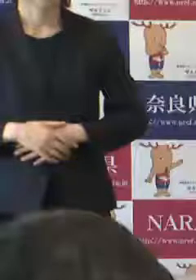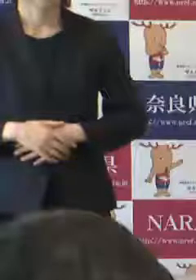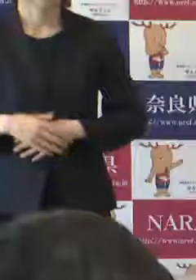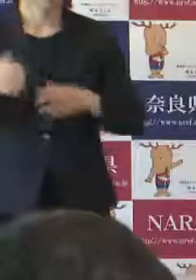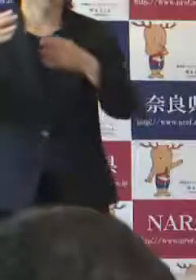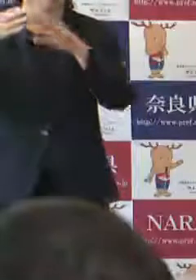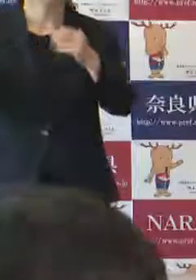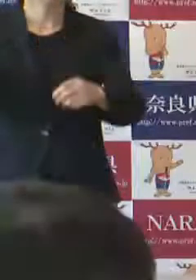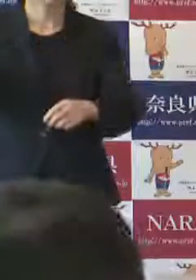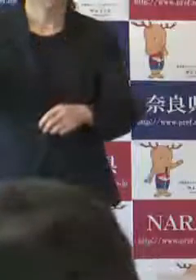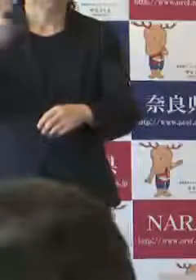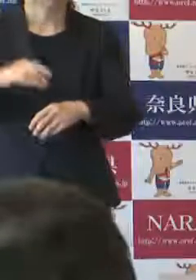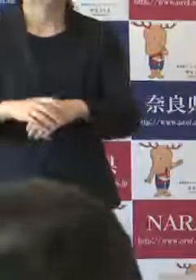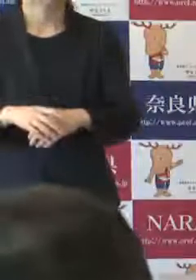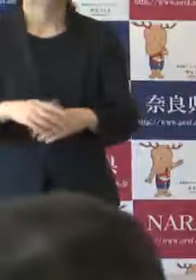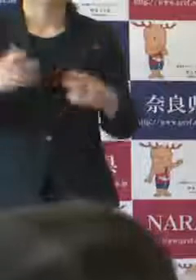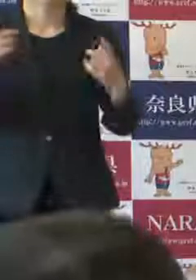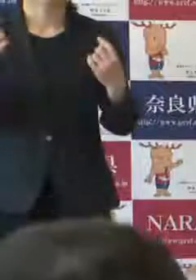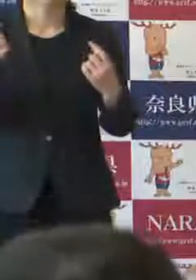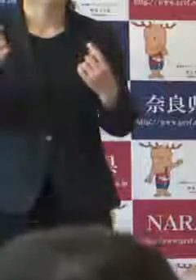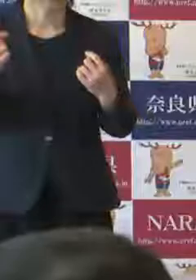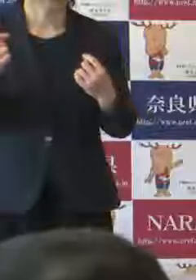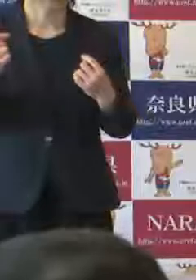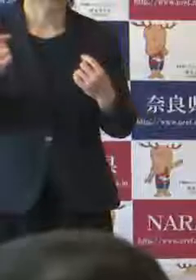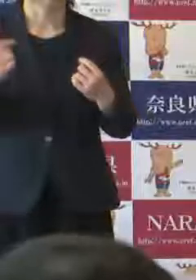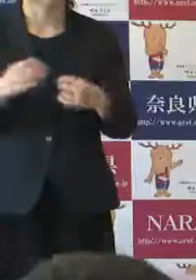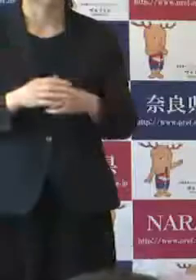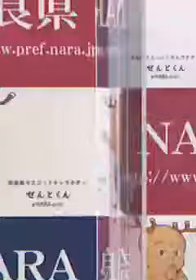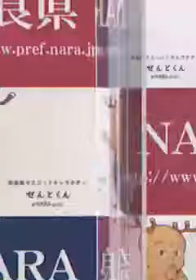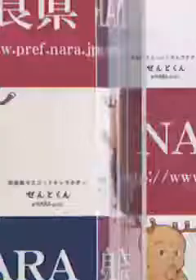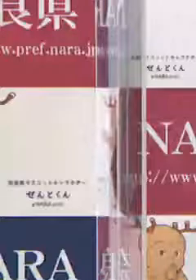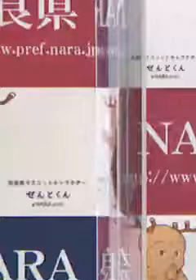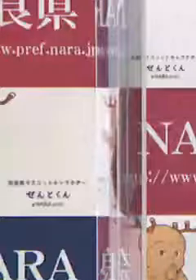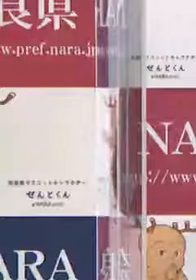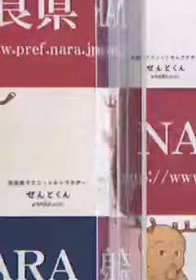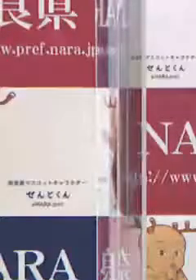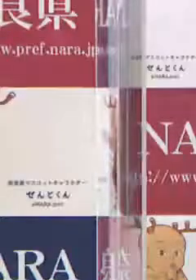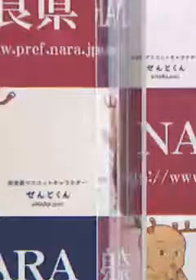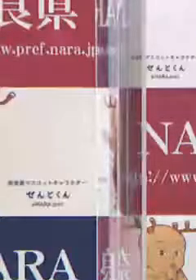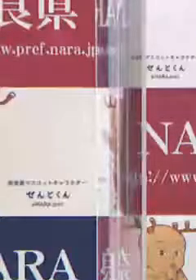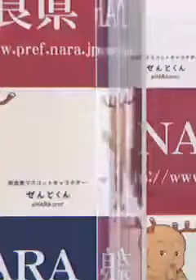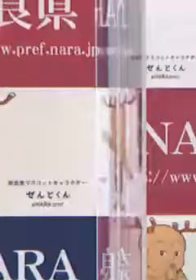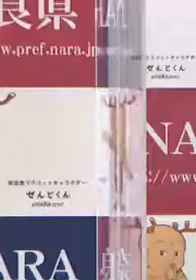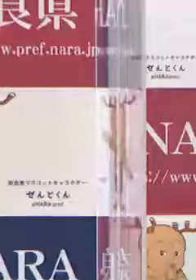県はこのガイドラインを各市町村と共有し、県全体で防